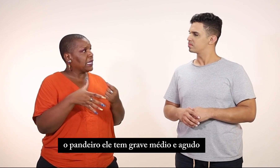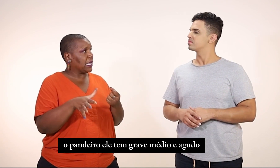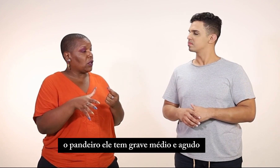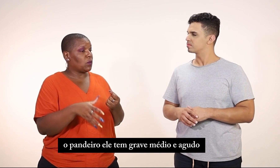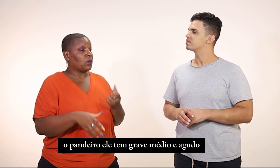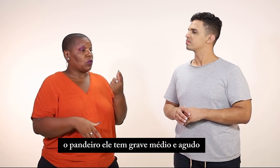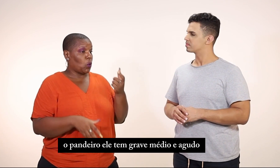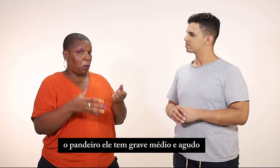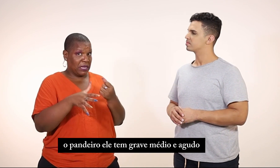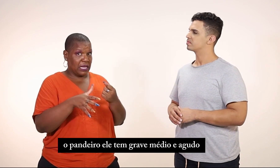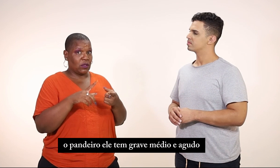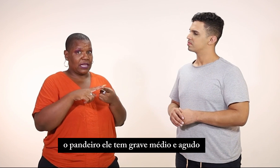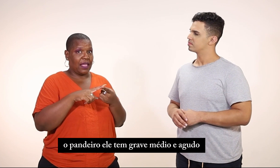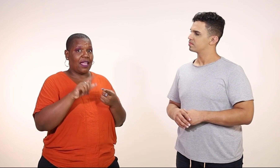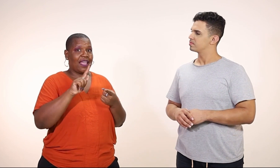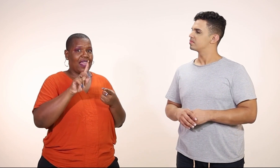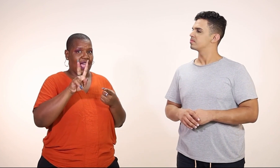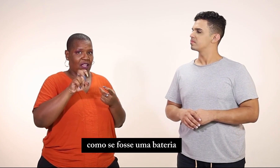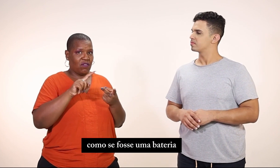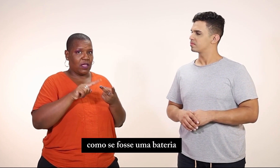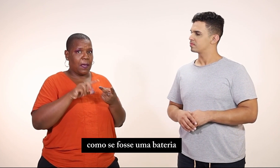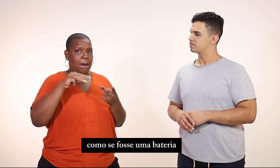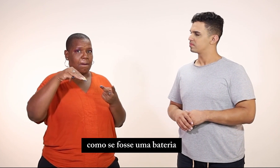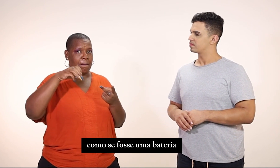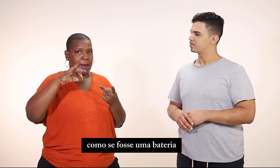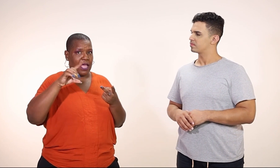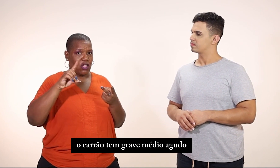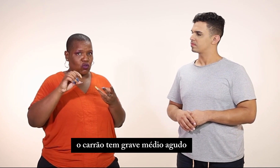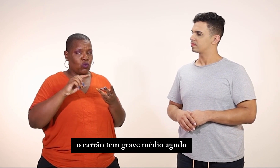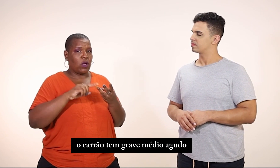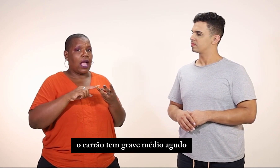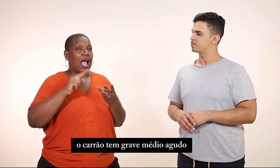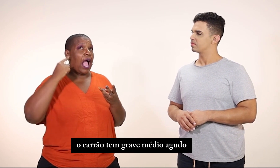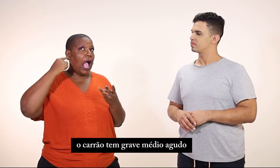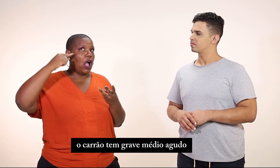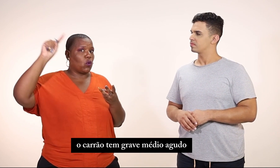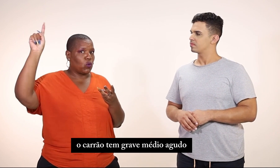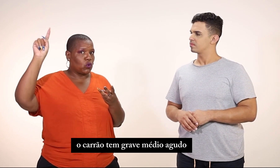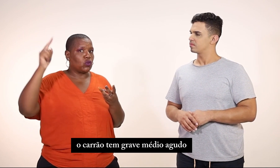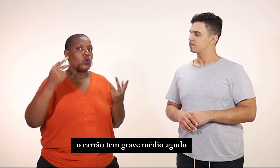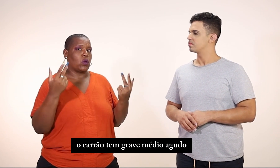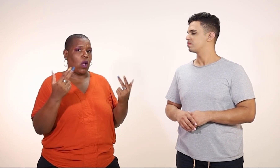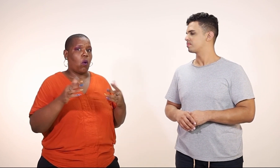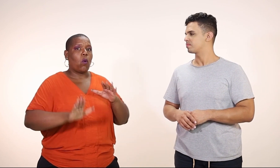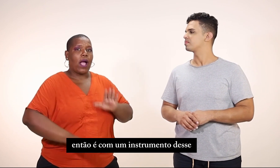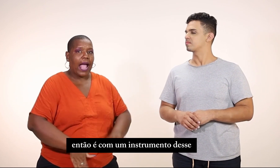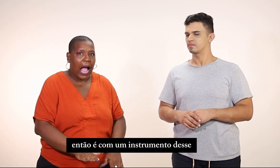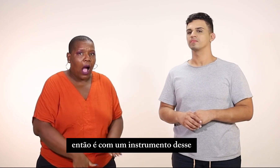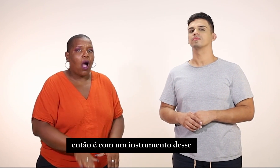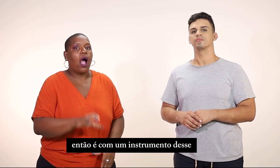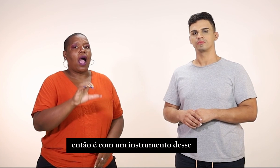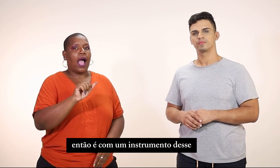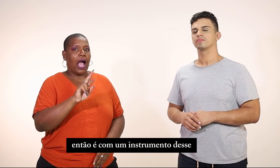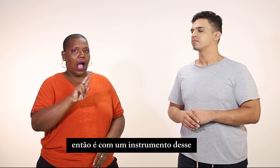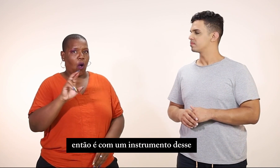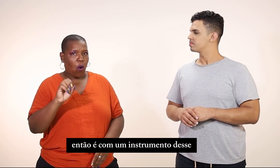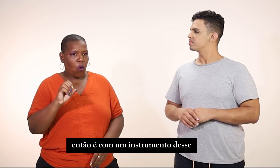grave, médio e agudo, como se fosse uma bateria. O carrom tem grave, médio e agudo. Então com